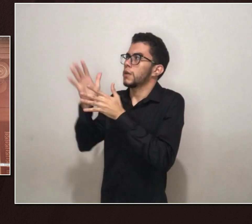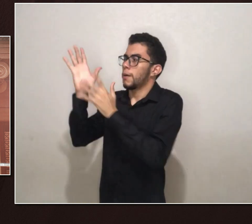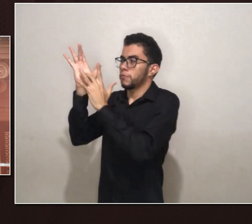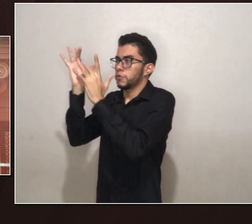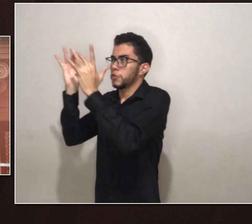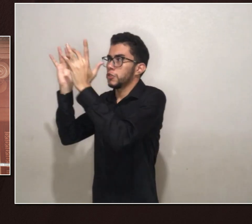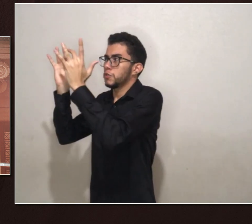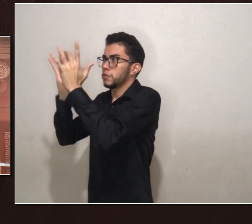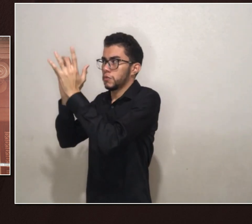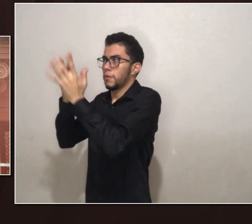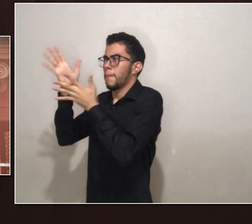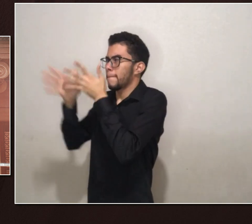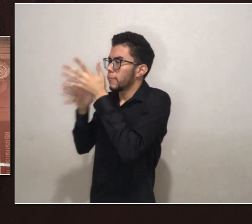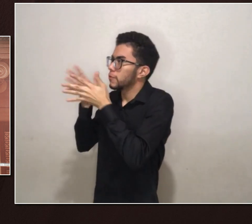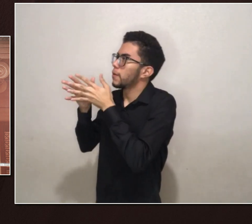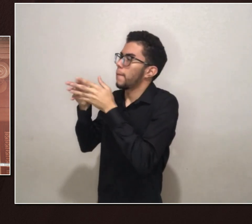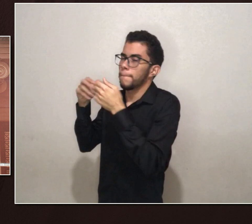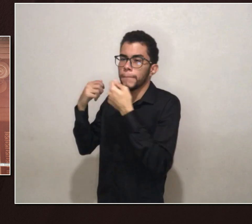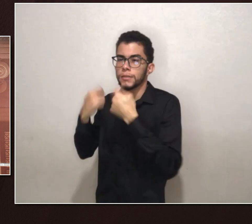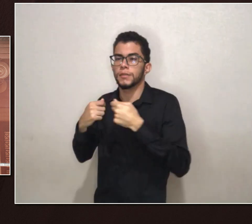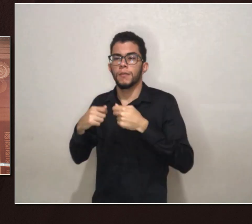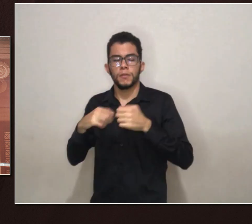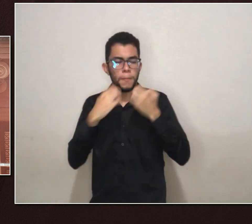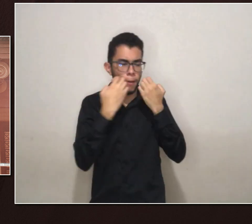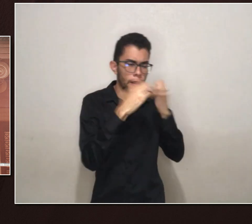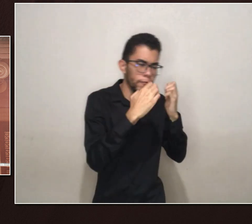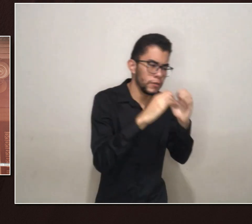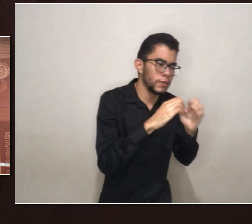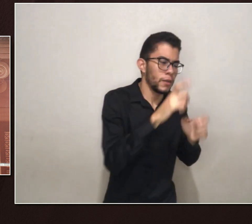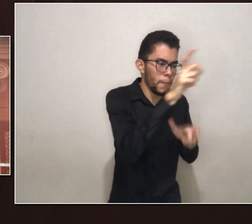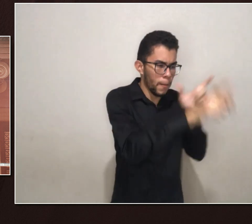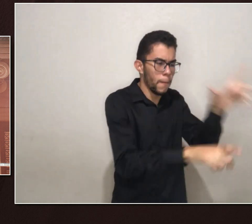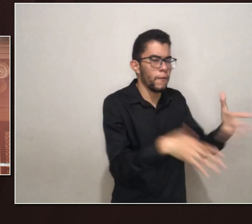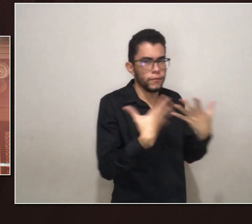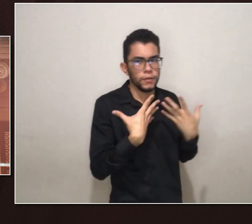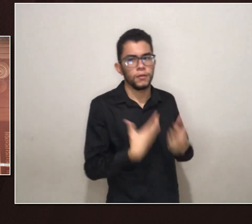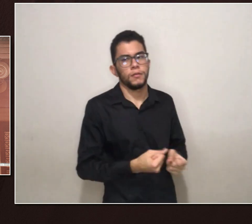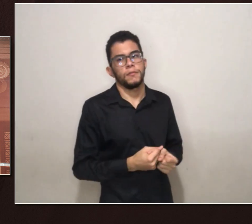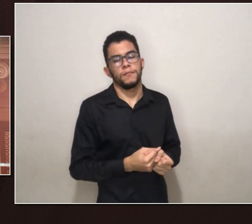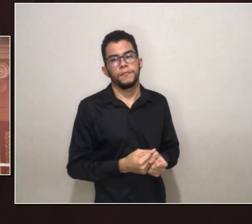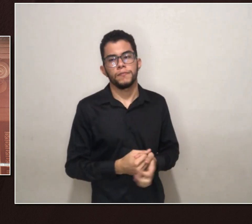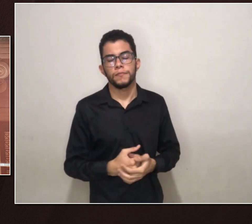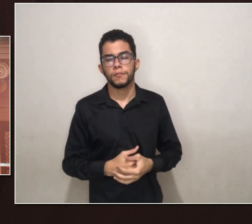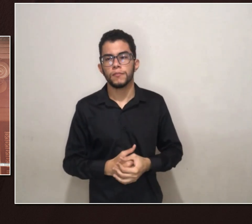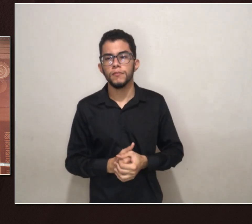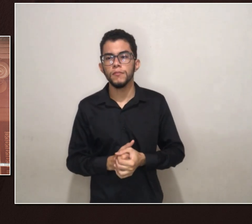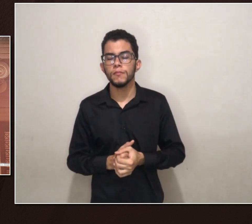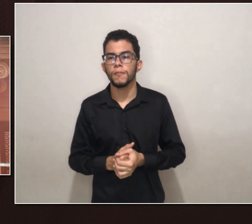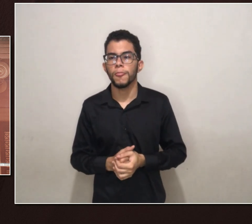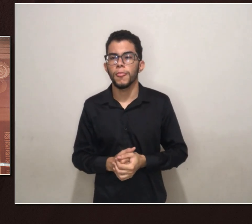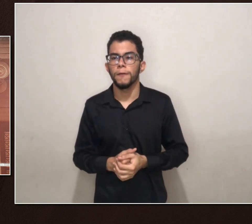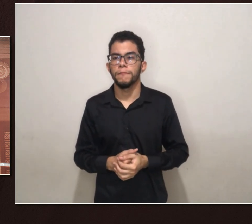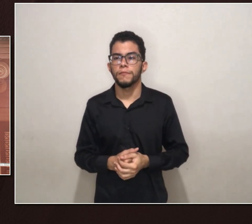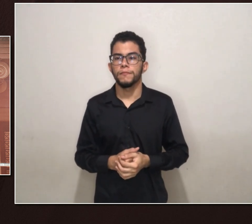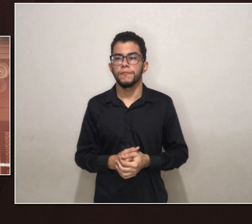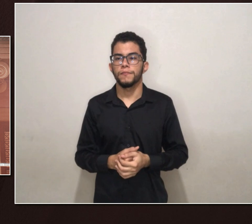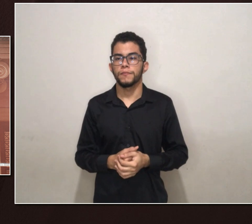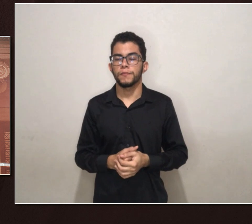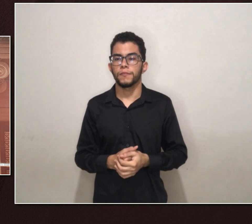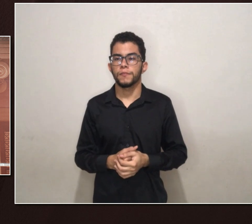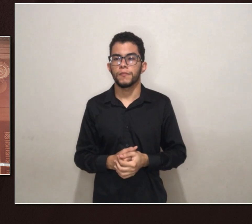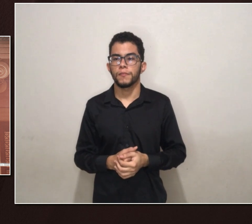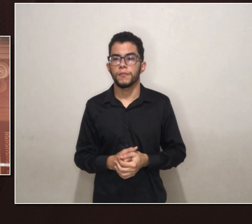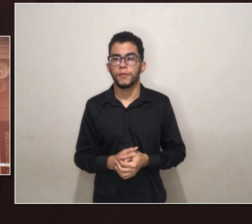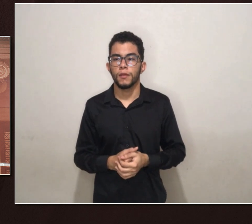sustenta, é o alimento espiritual. Por isso, não caia nesse erro dos Efésios. É a vida,